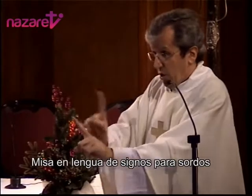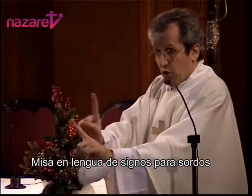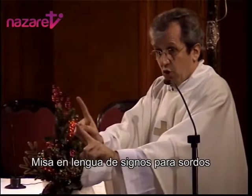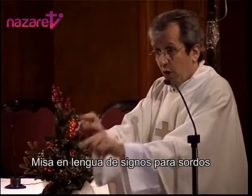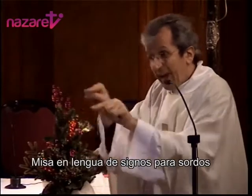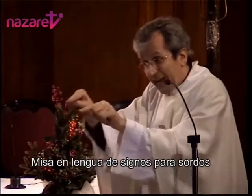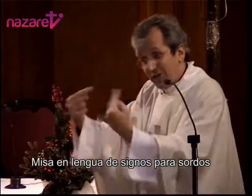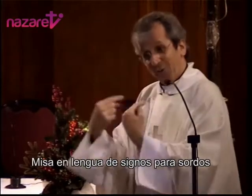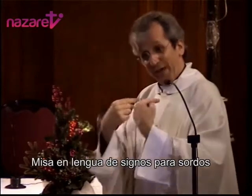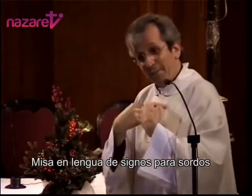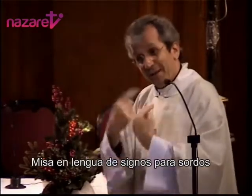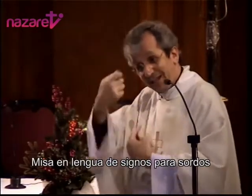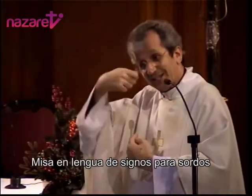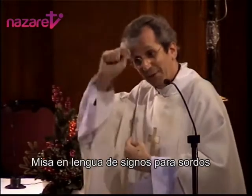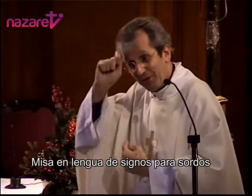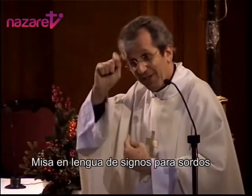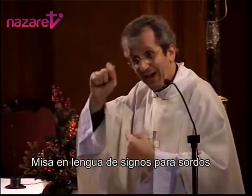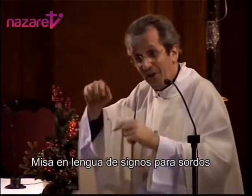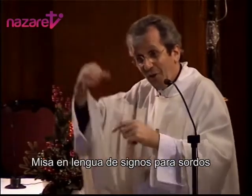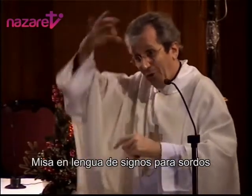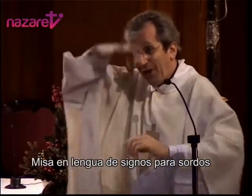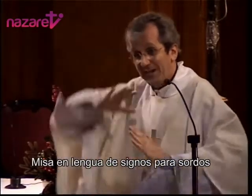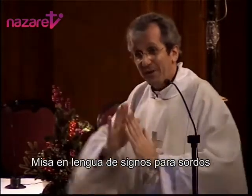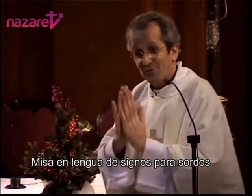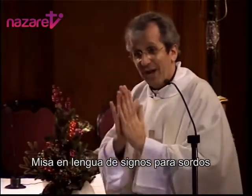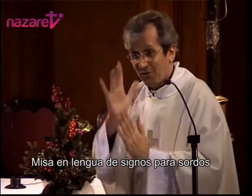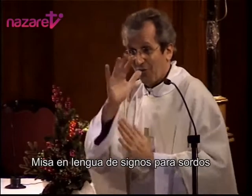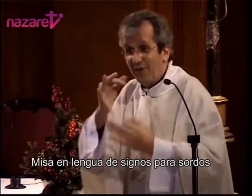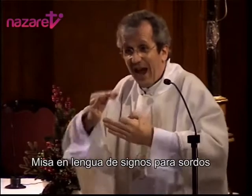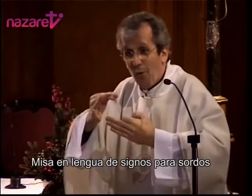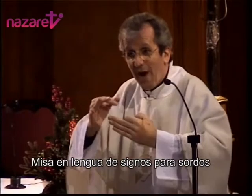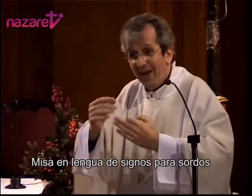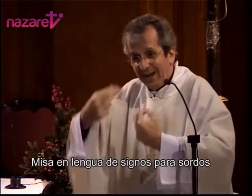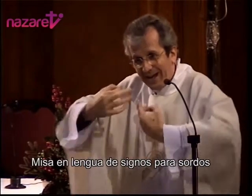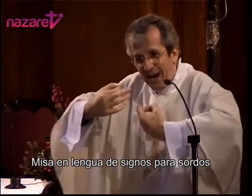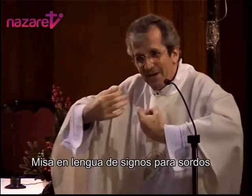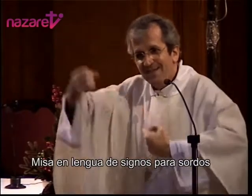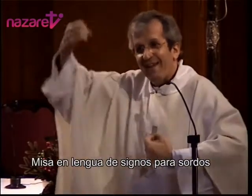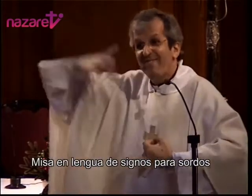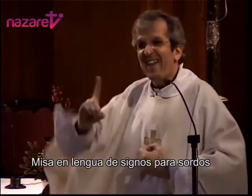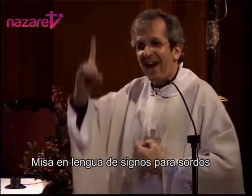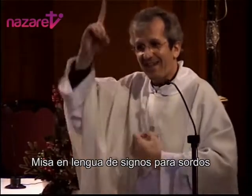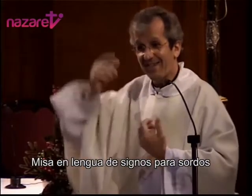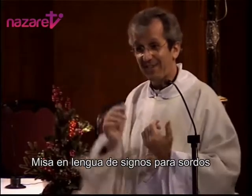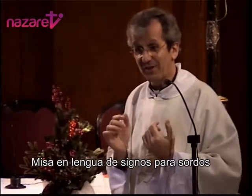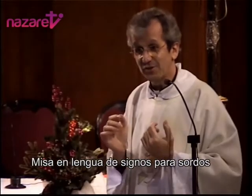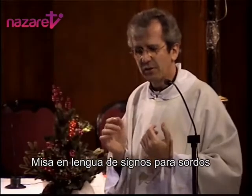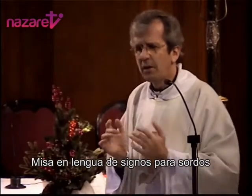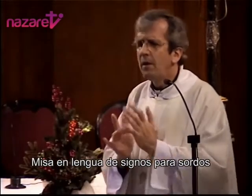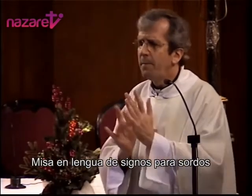no eres tú que a mí me tienes que bautizar con el Espíritu Santo, con el agua realmente de la gracia de Dios. Pero